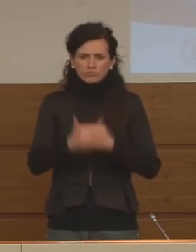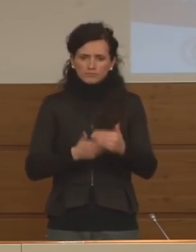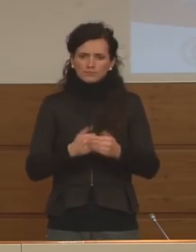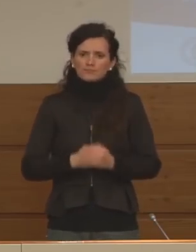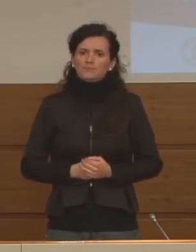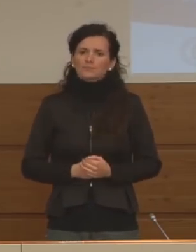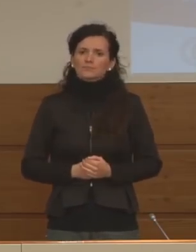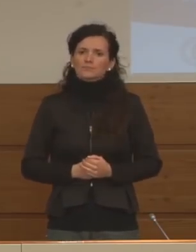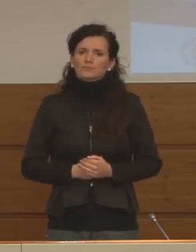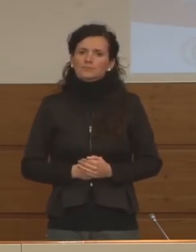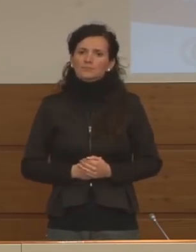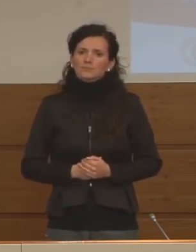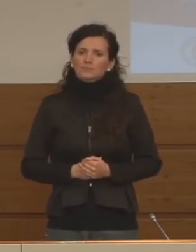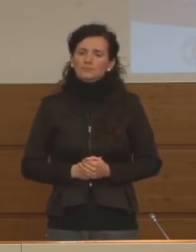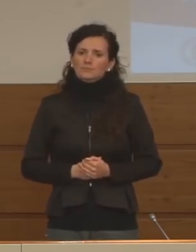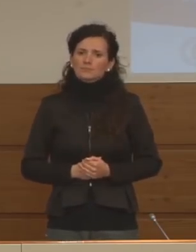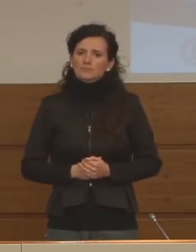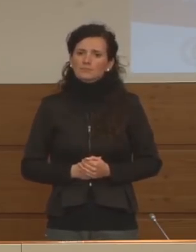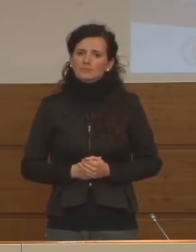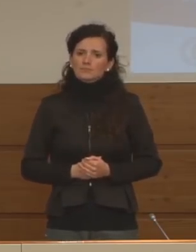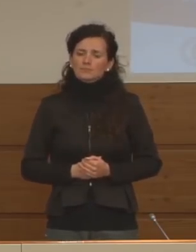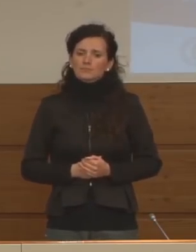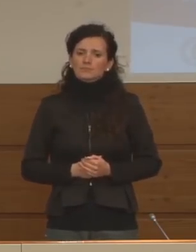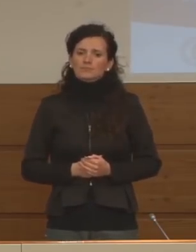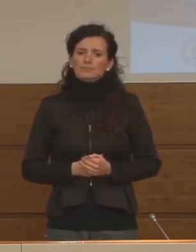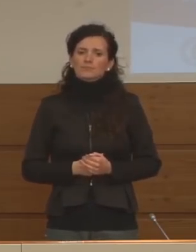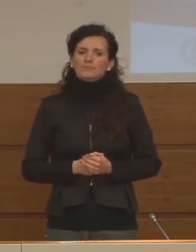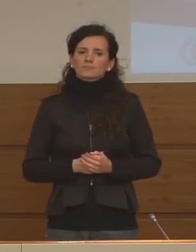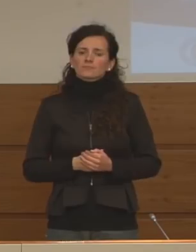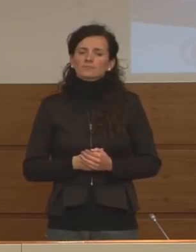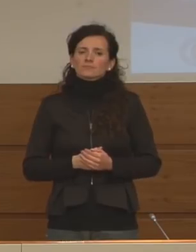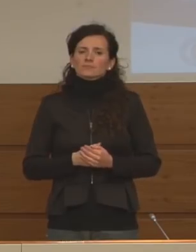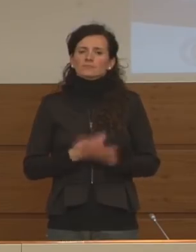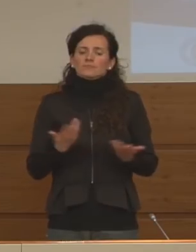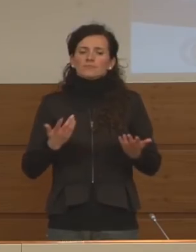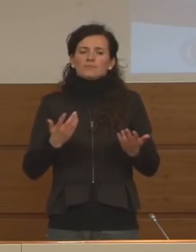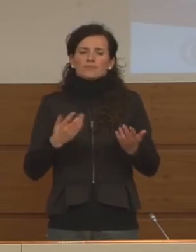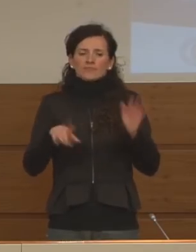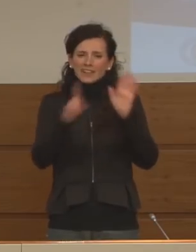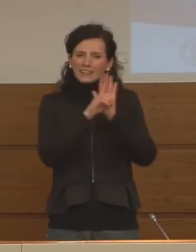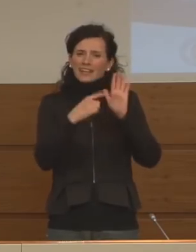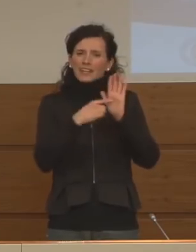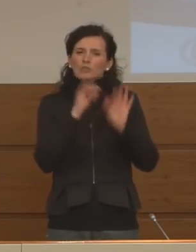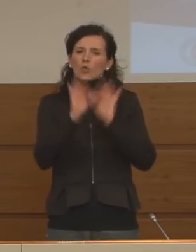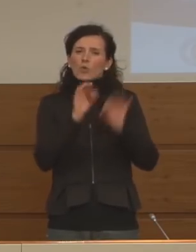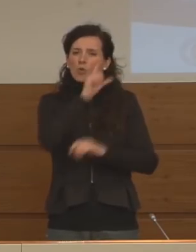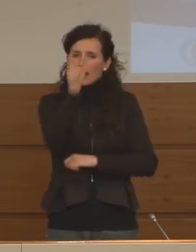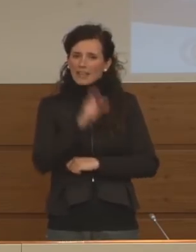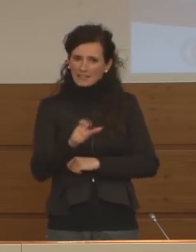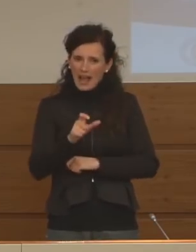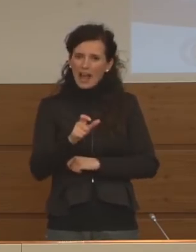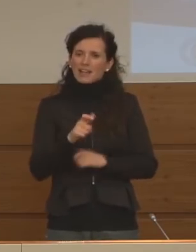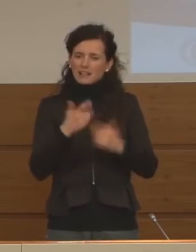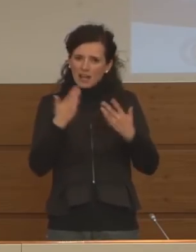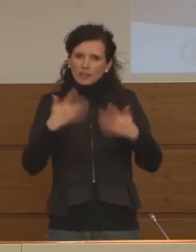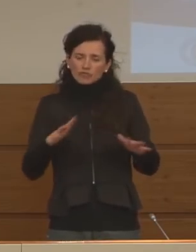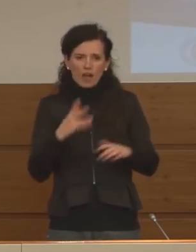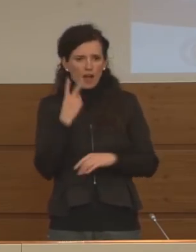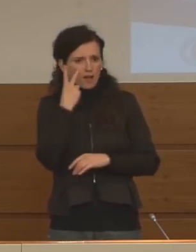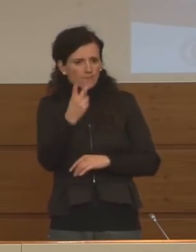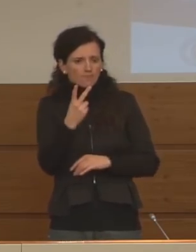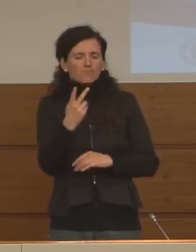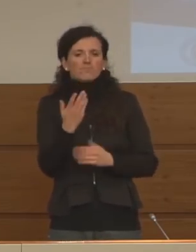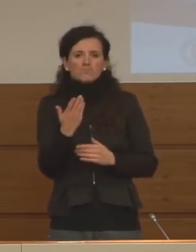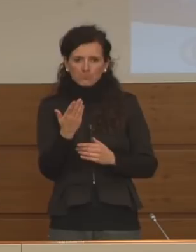abbiamo lanciato l'incentivo cura italia e abbiamo nei primi giorni un riscontro straordinario